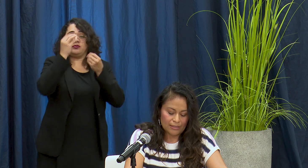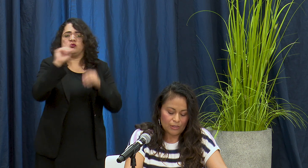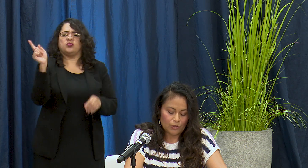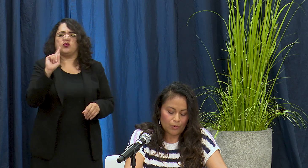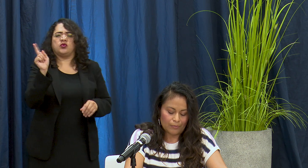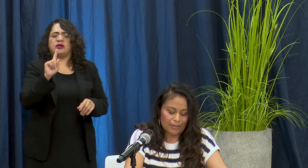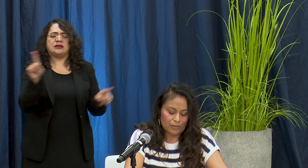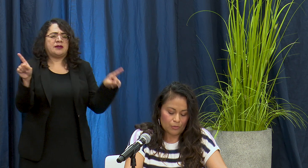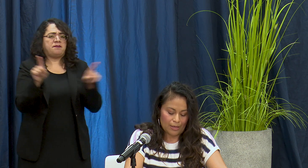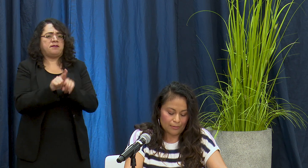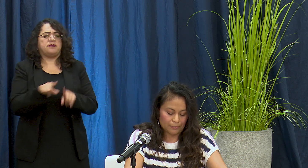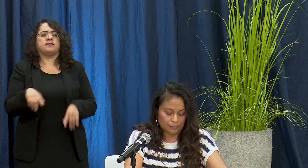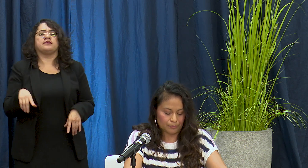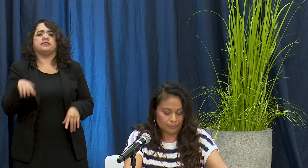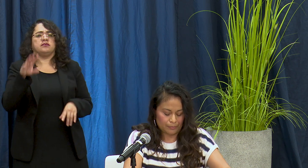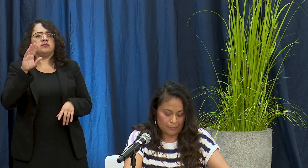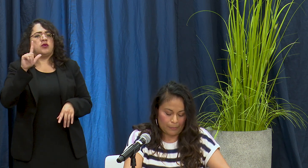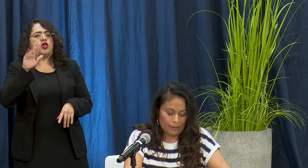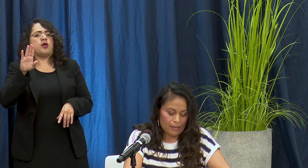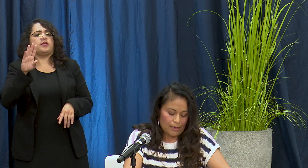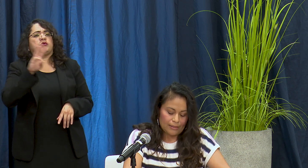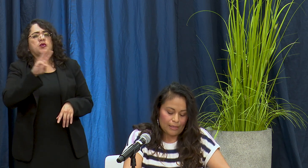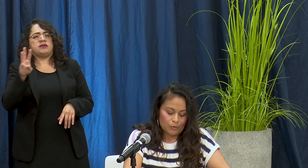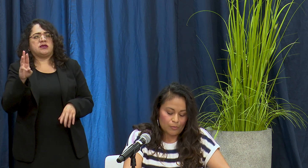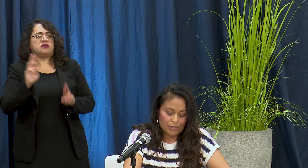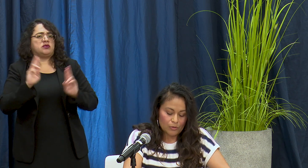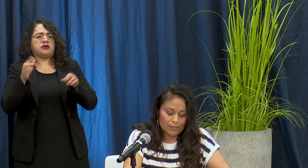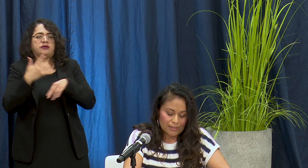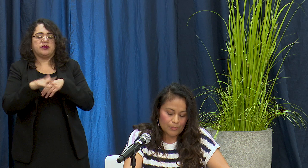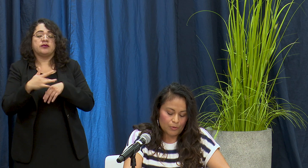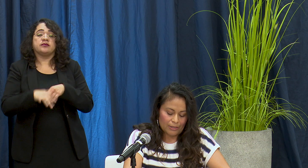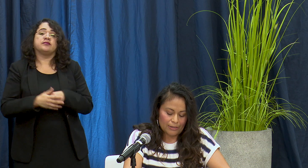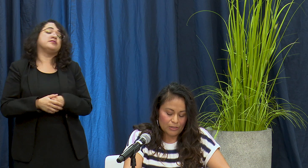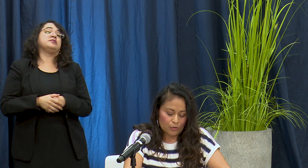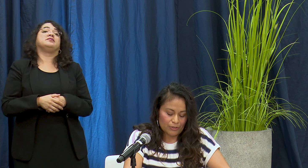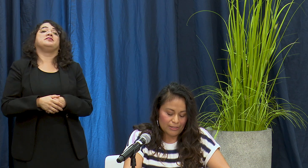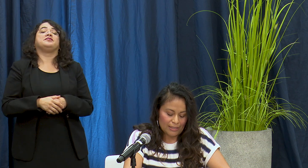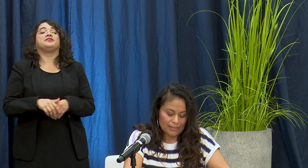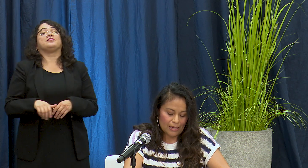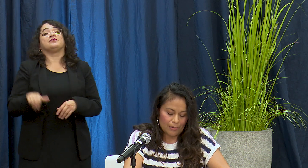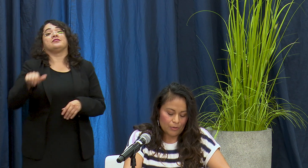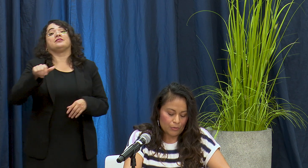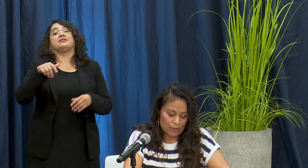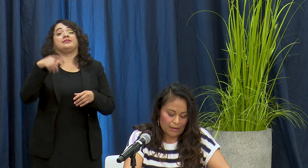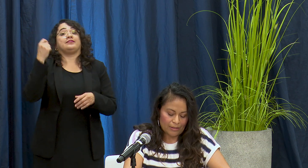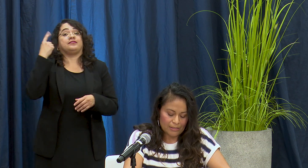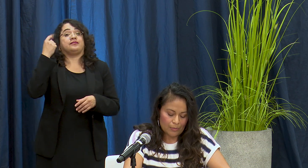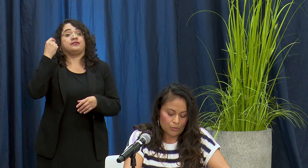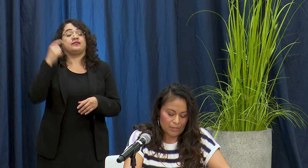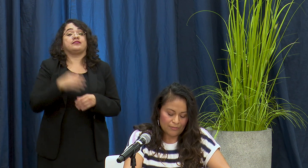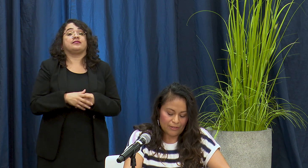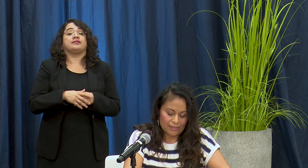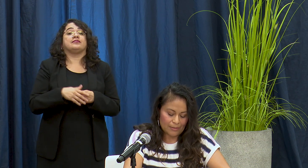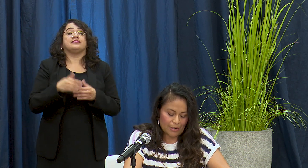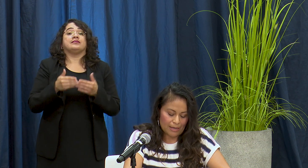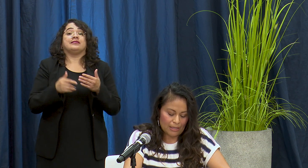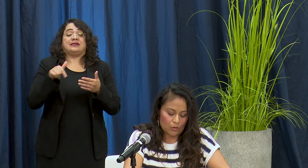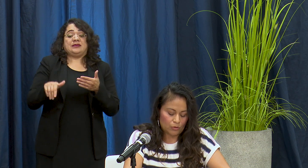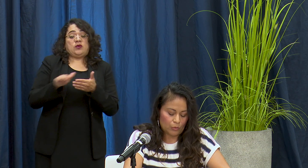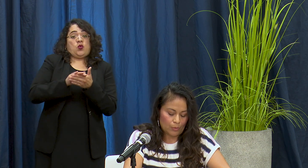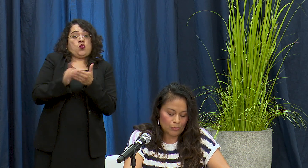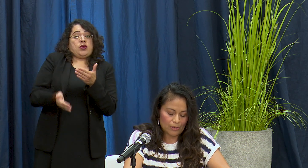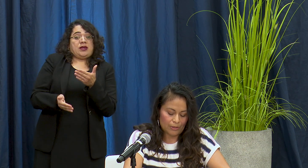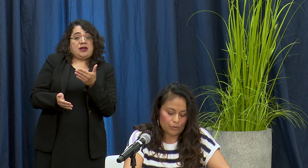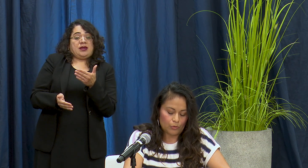encontrar en el sitio web de la ciudad. Tenemos más noticias importantes que ofrecerles a medida que avanzamos el fin de semana